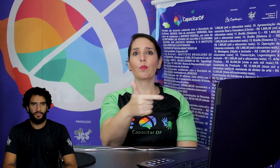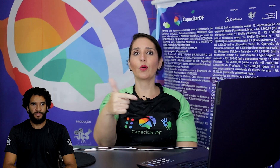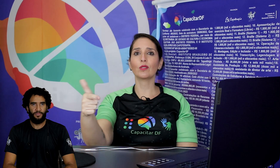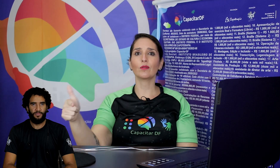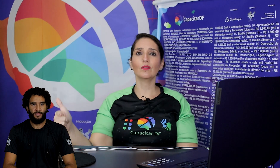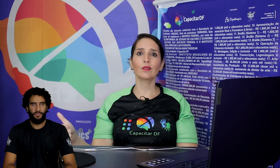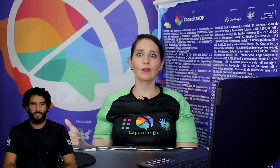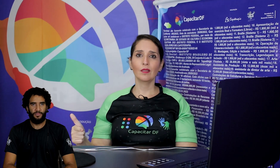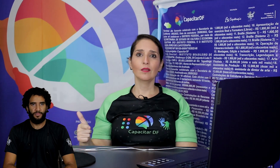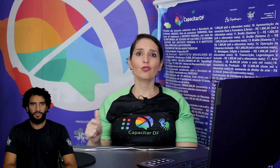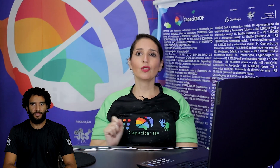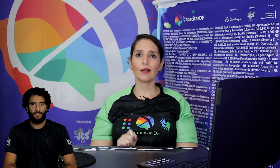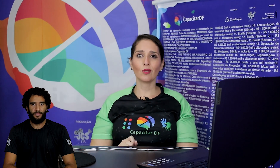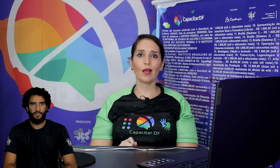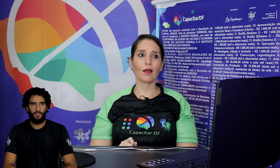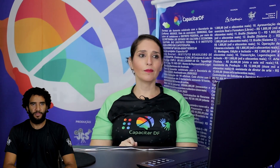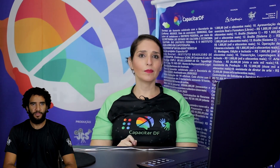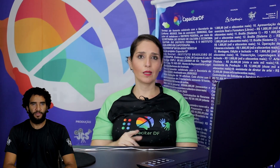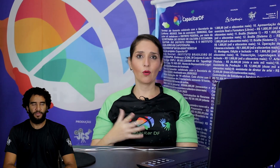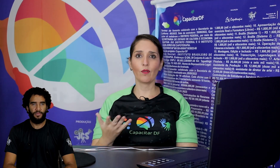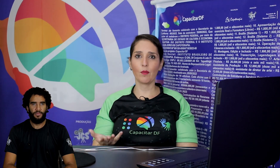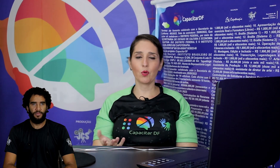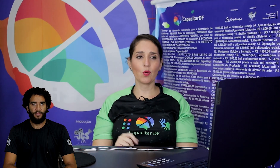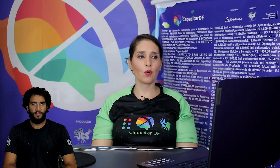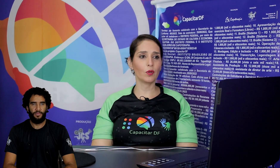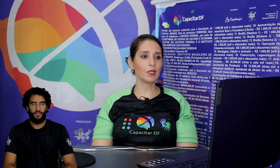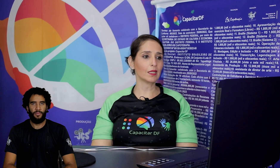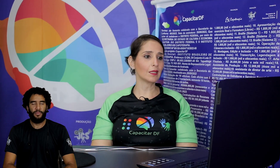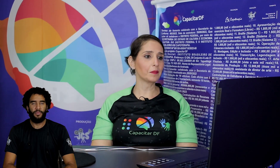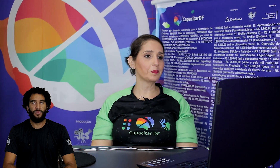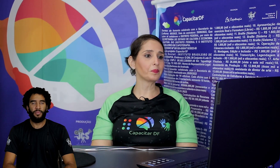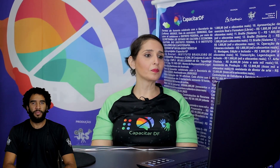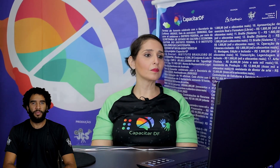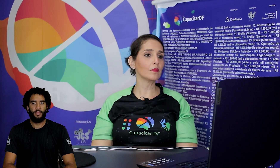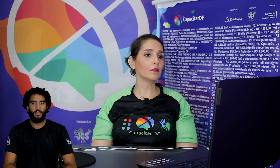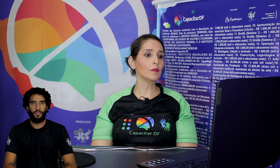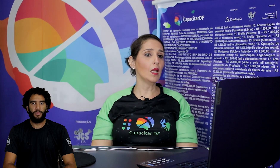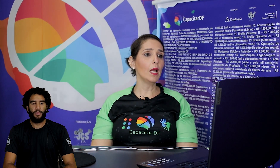eu posso direcionar. É um verbo com concordância.